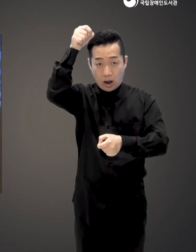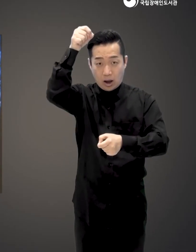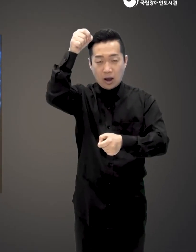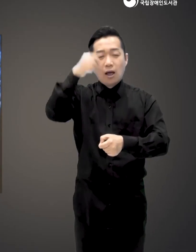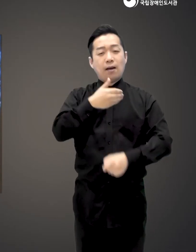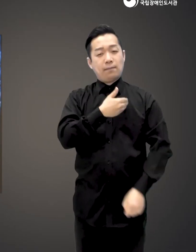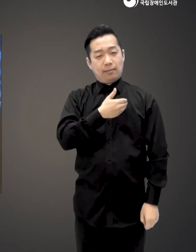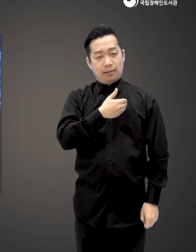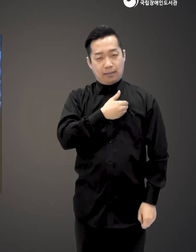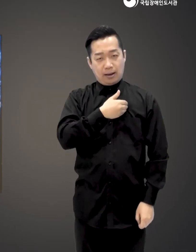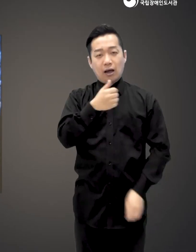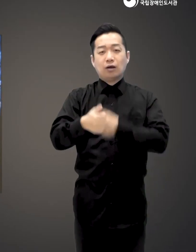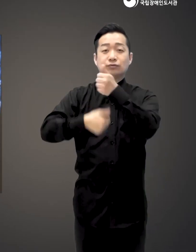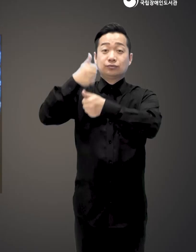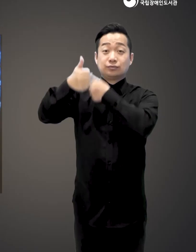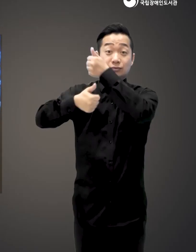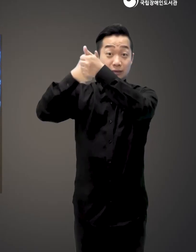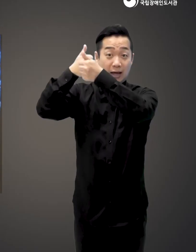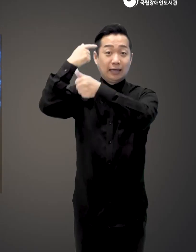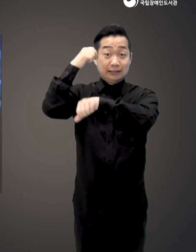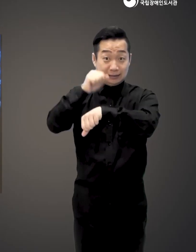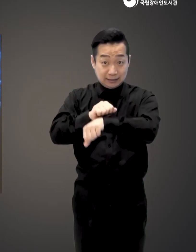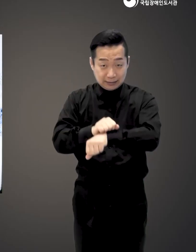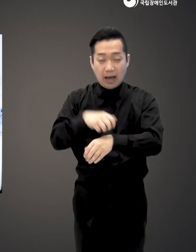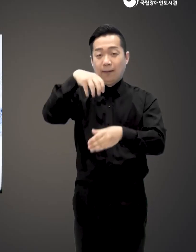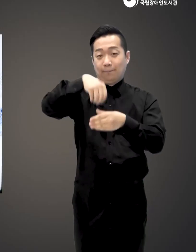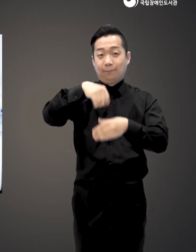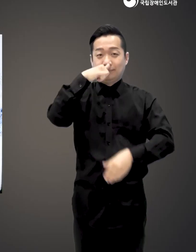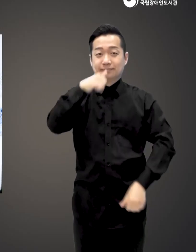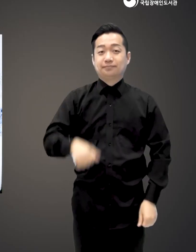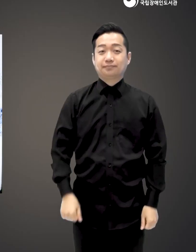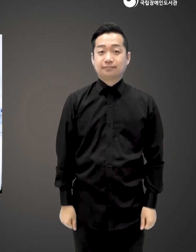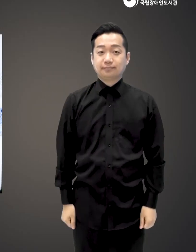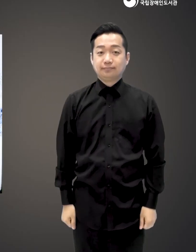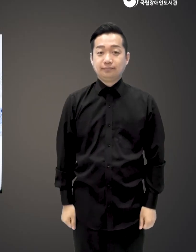거치고 버텨낸 선조들의 지혜 역시 녹아 있습니다.